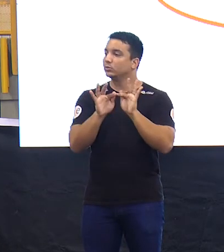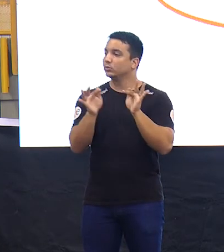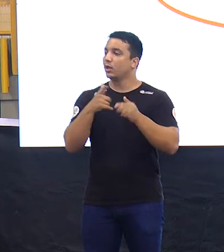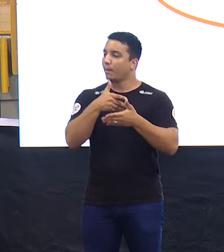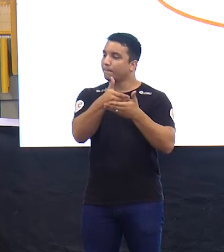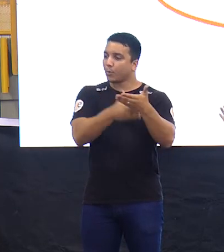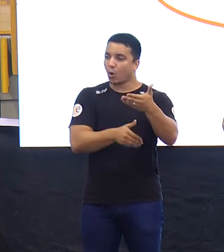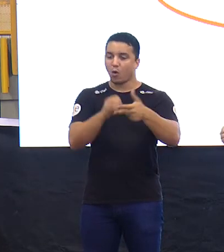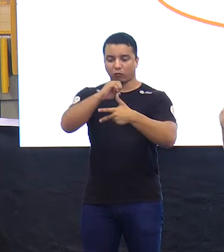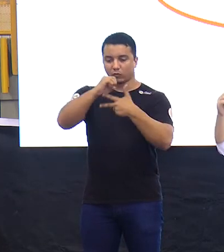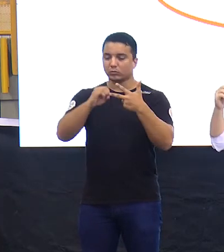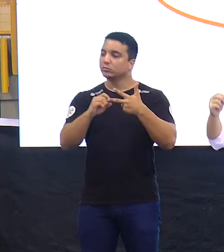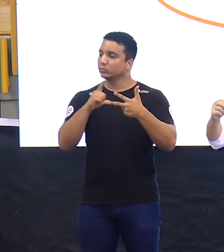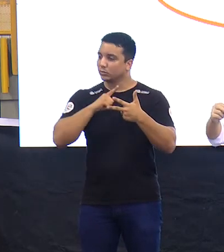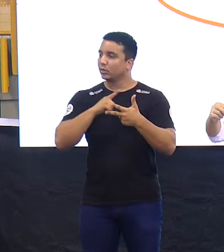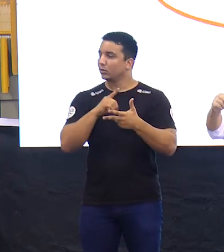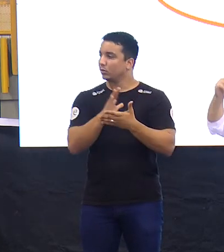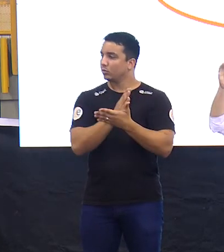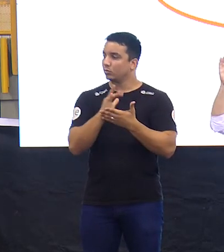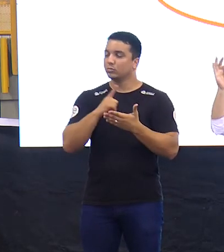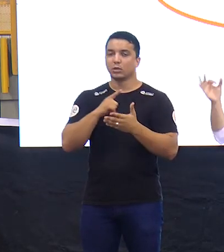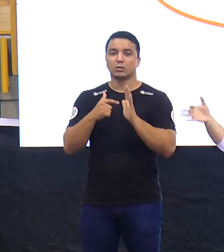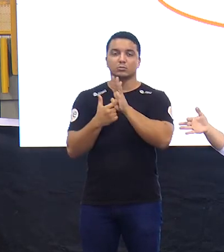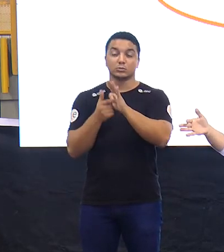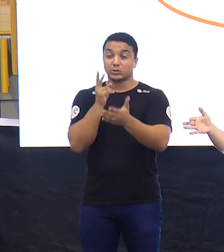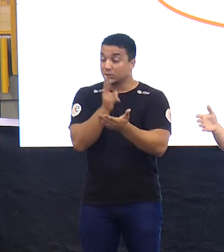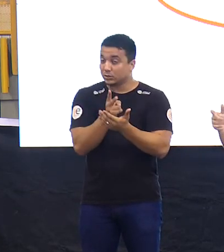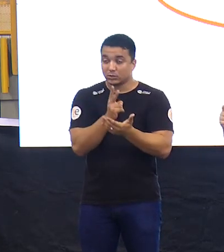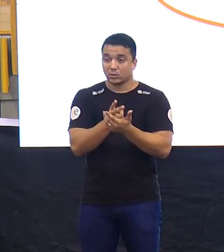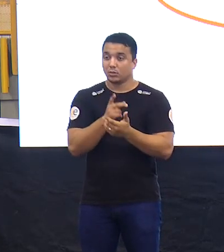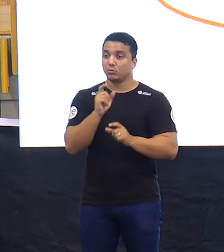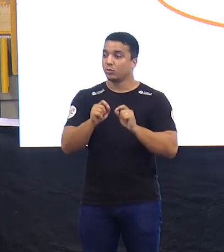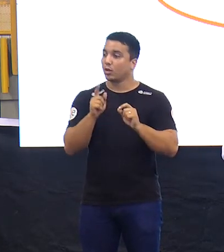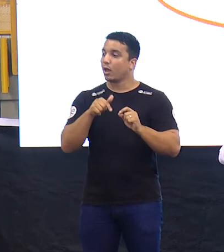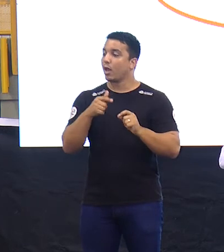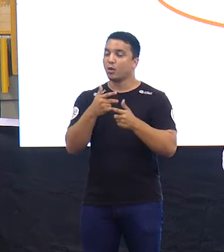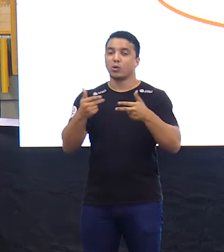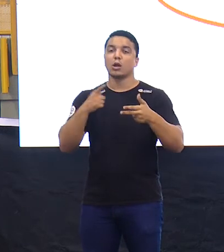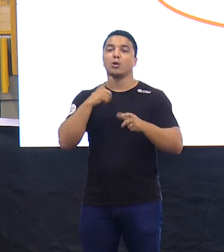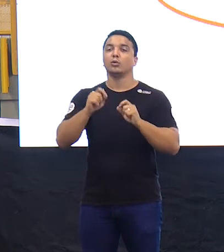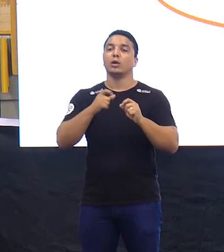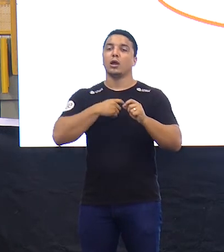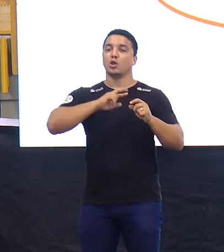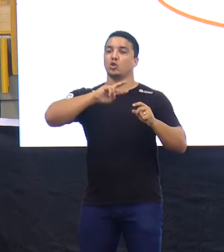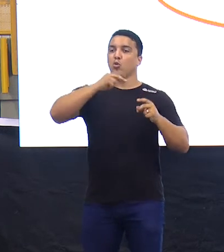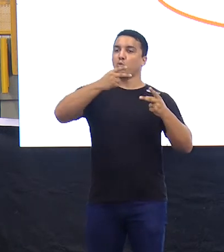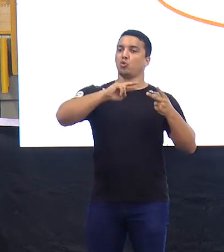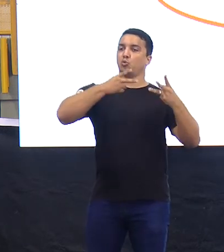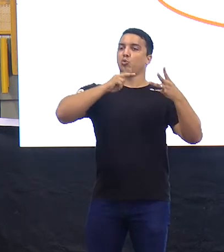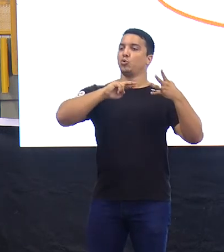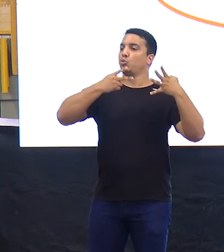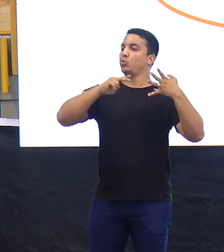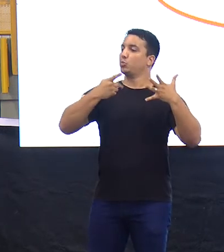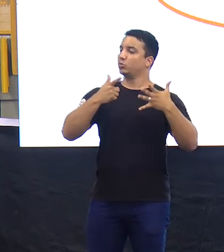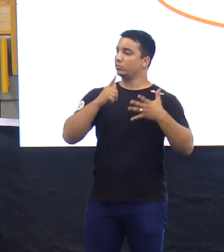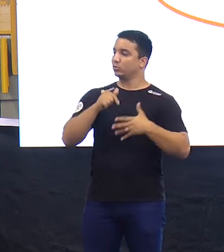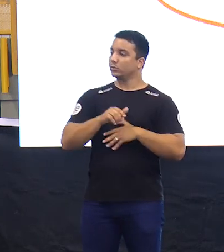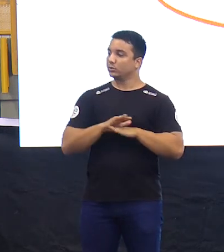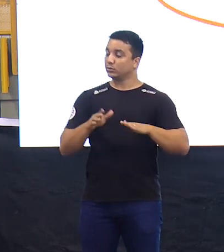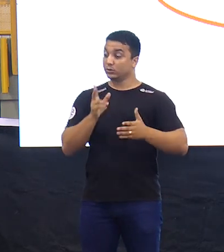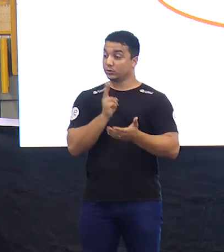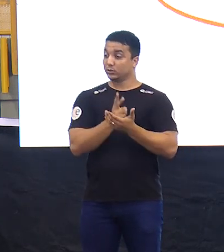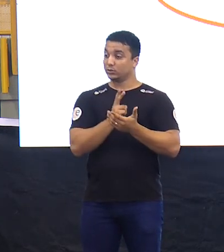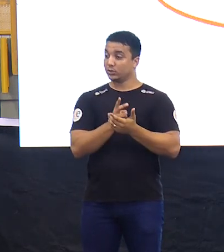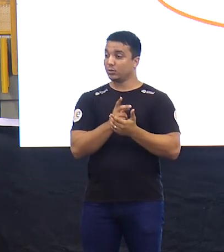de prova que gosta de aparecer demais, que é essa coisa de dobrou, dobrou, dobrou, dobrou.